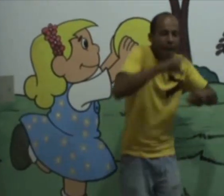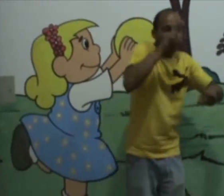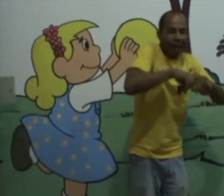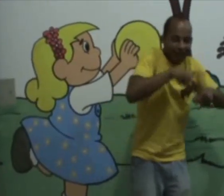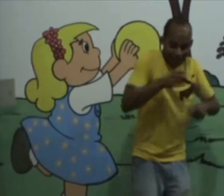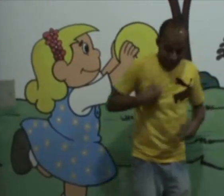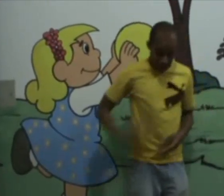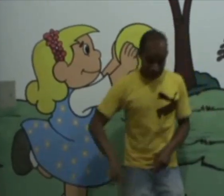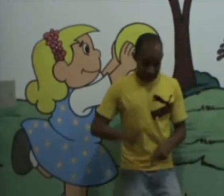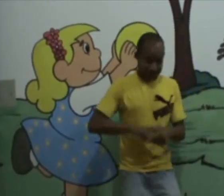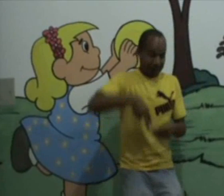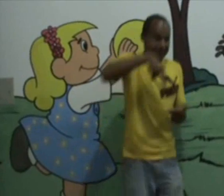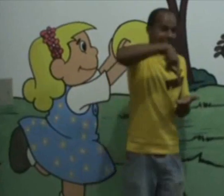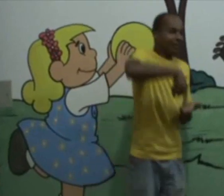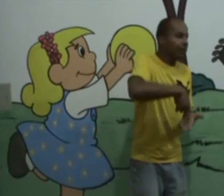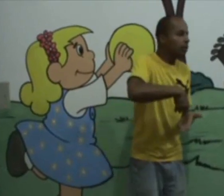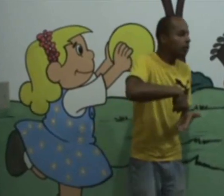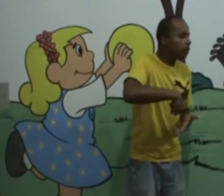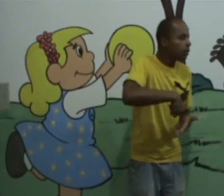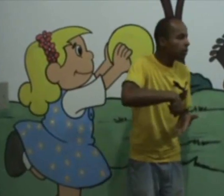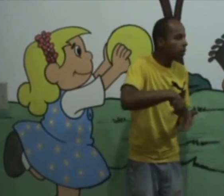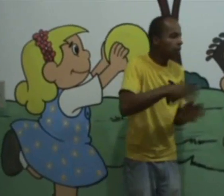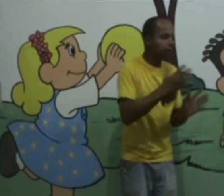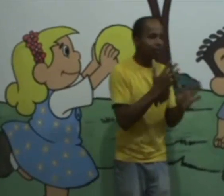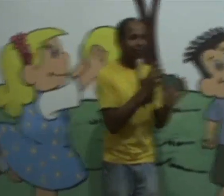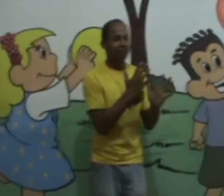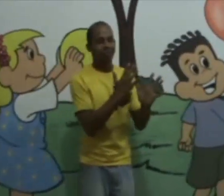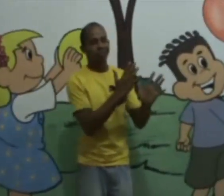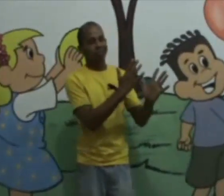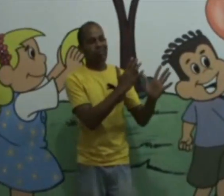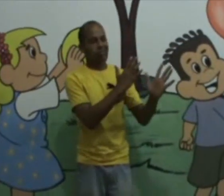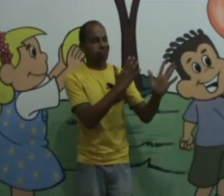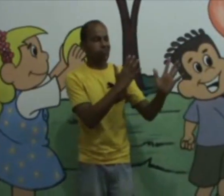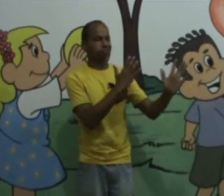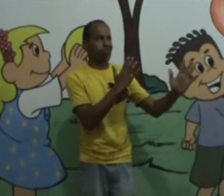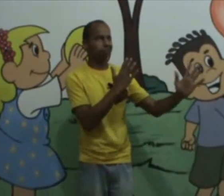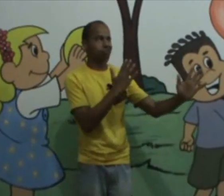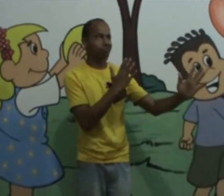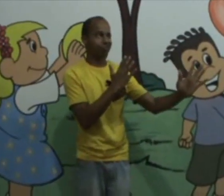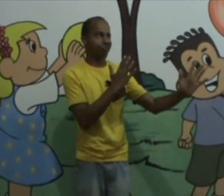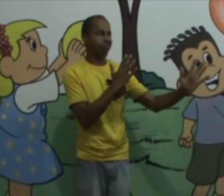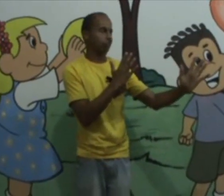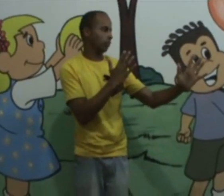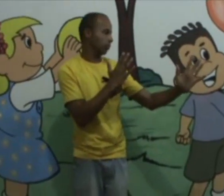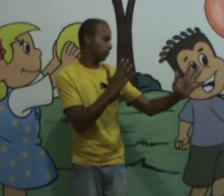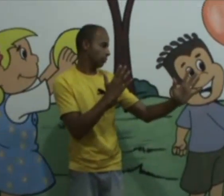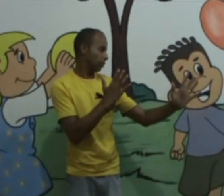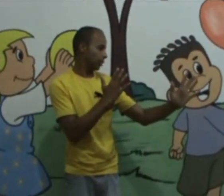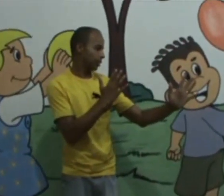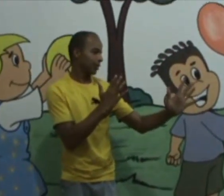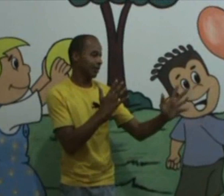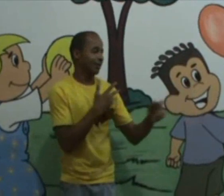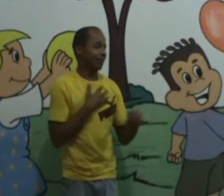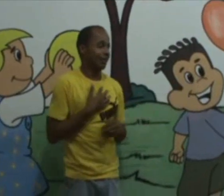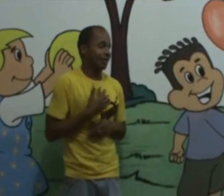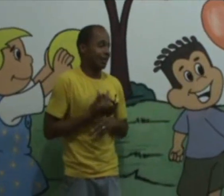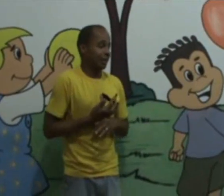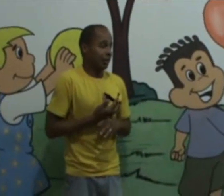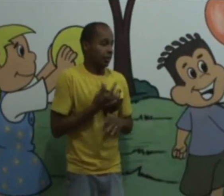até o banheiro. Levantei da carteira. A gente era obrigado a ir em fila. Faltava pouco. Claro